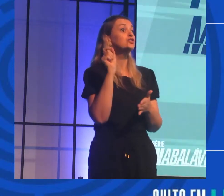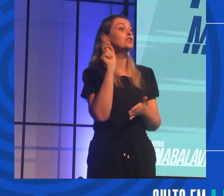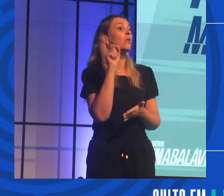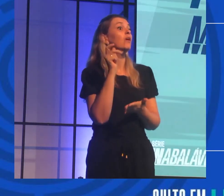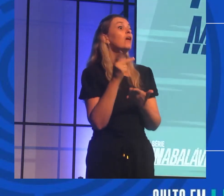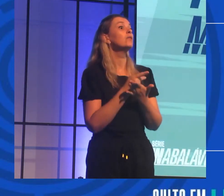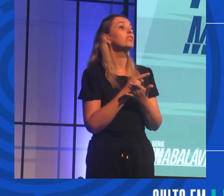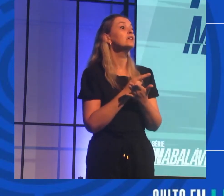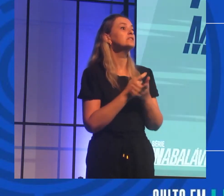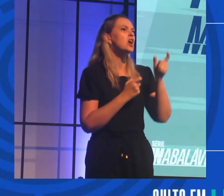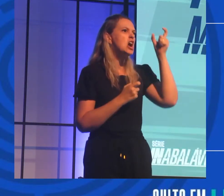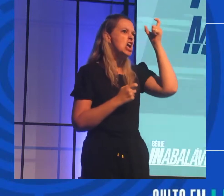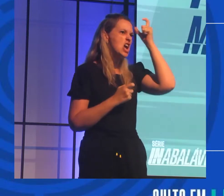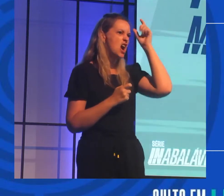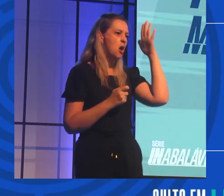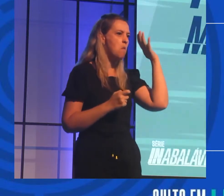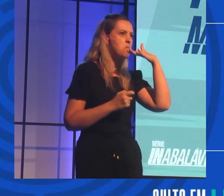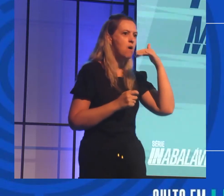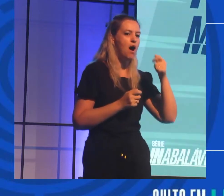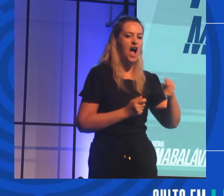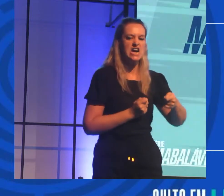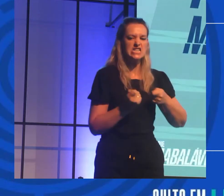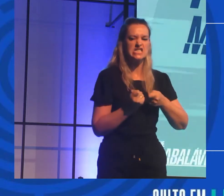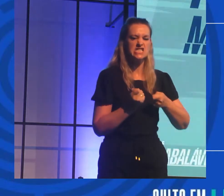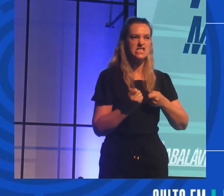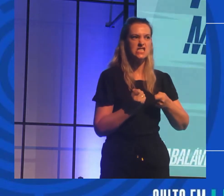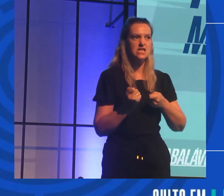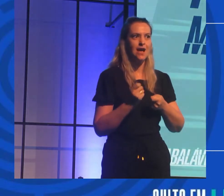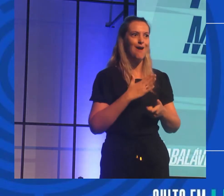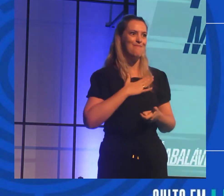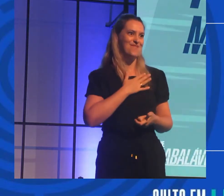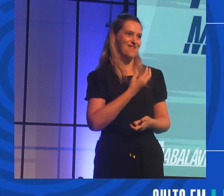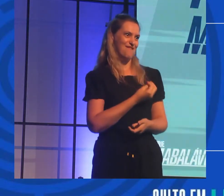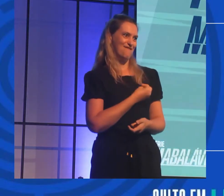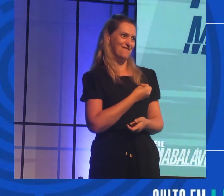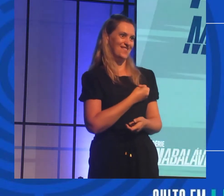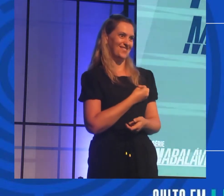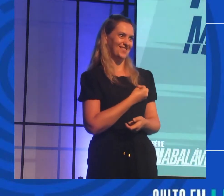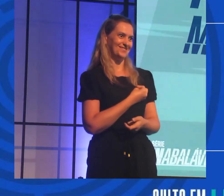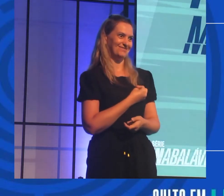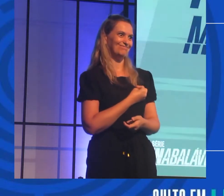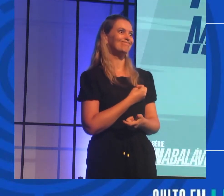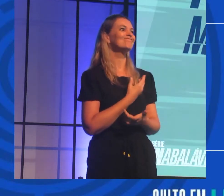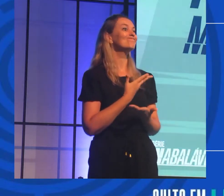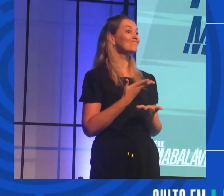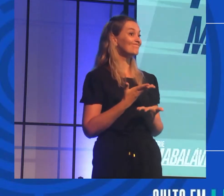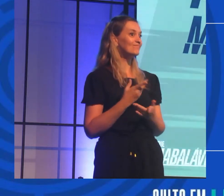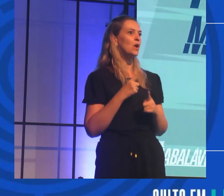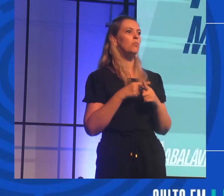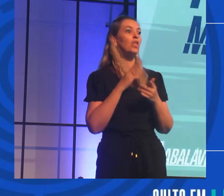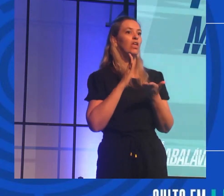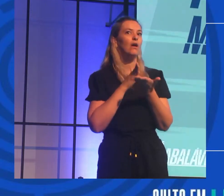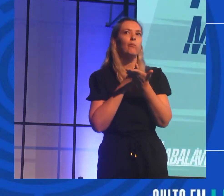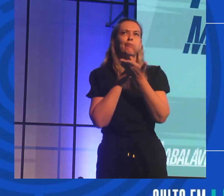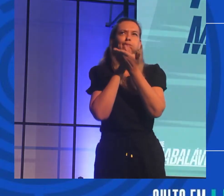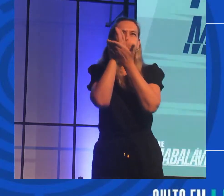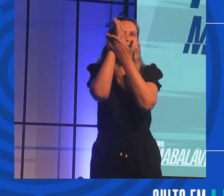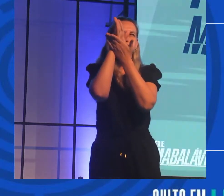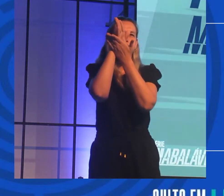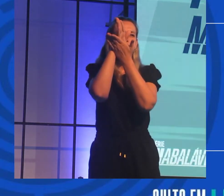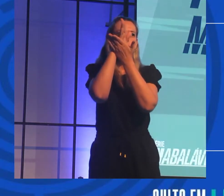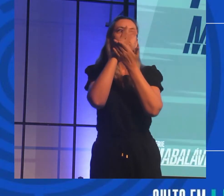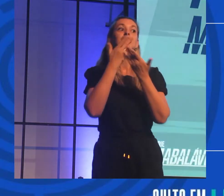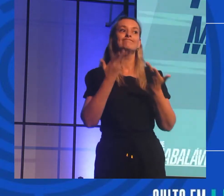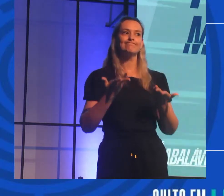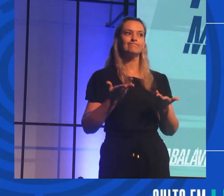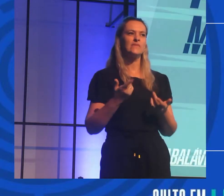alvo. Agora, quando somos um alvo, o que muitas vezes pensamos? Devo estar fazendo alguma